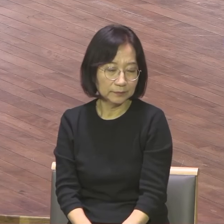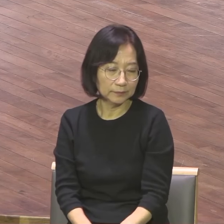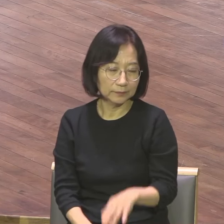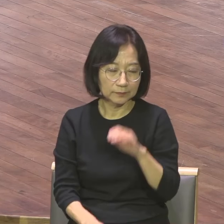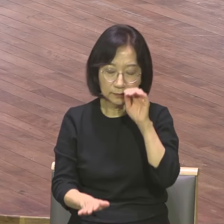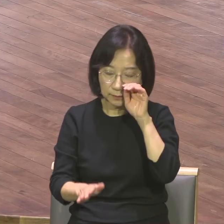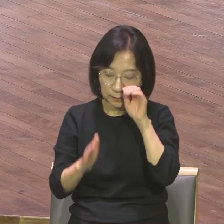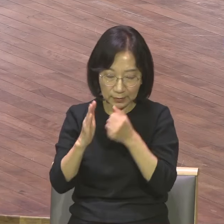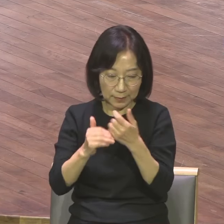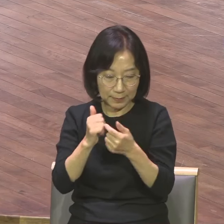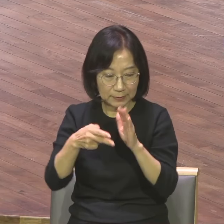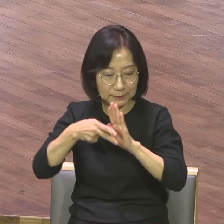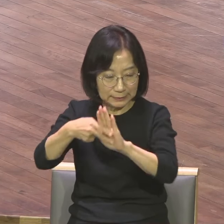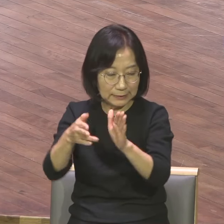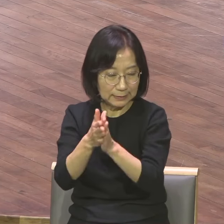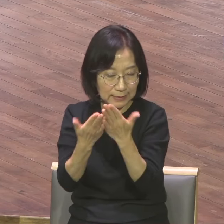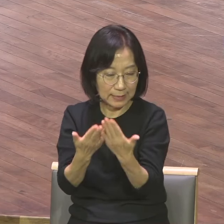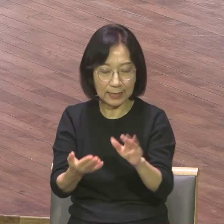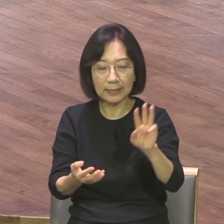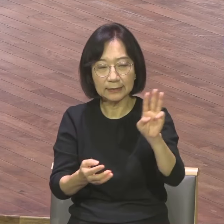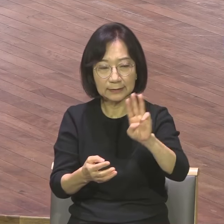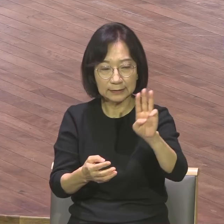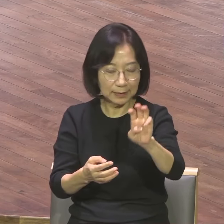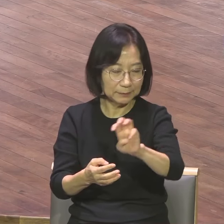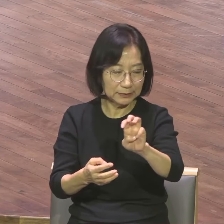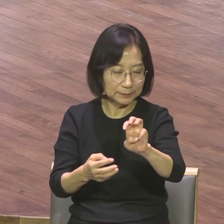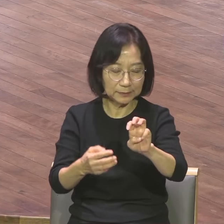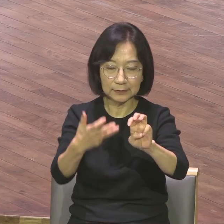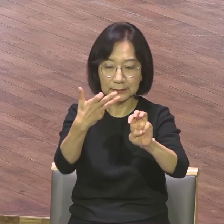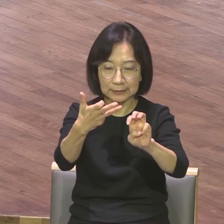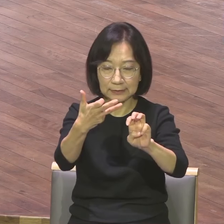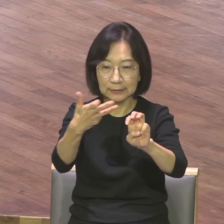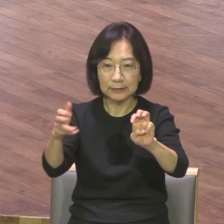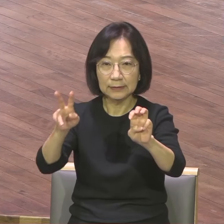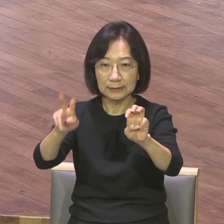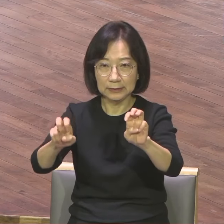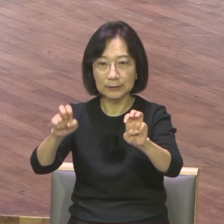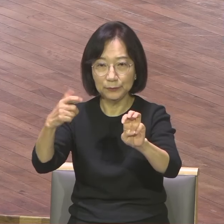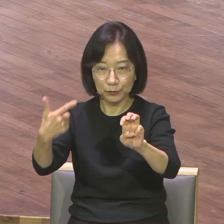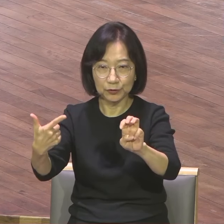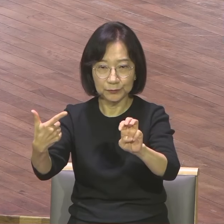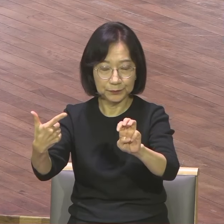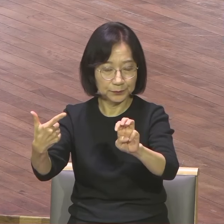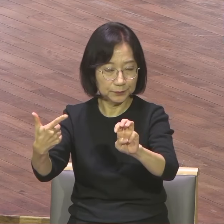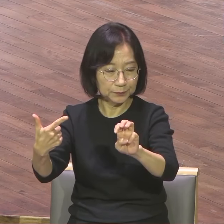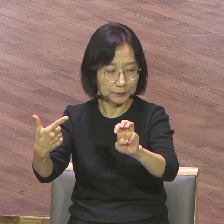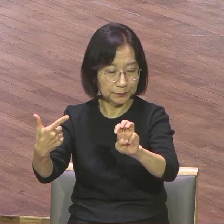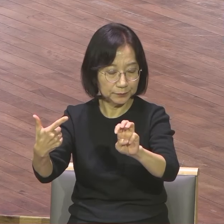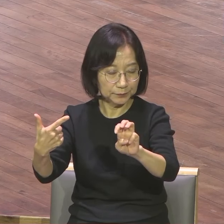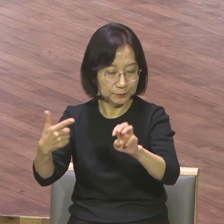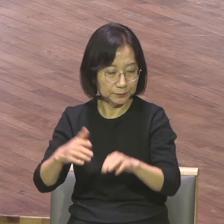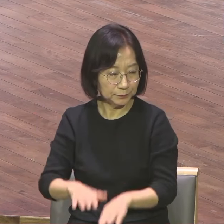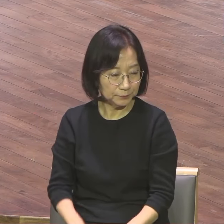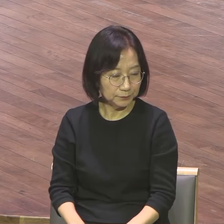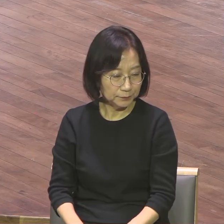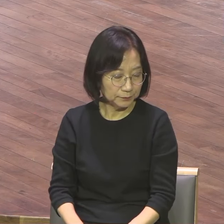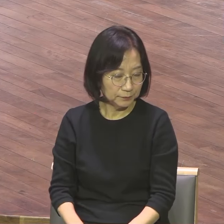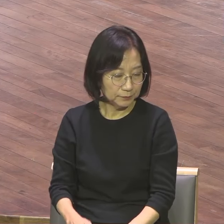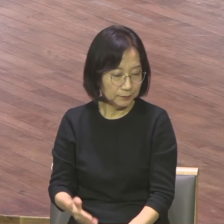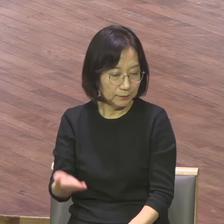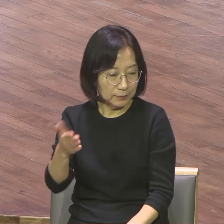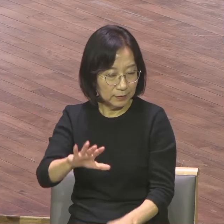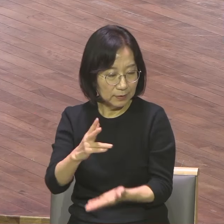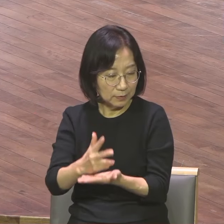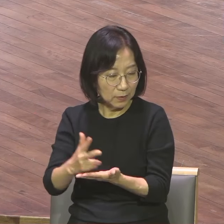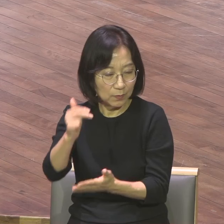하나님 말씀 이사야 30장 잘 읽겠습니다. 이사야 30장 18절로 26절까지 한 절씩